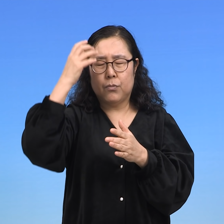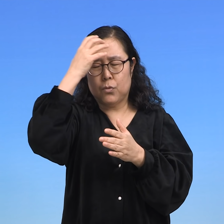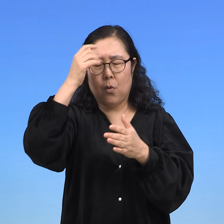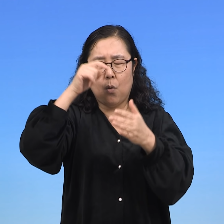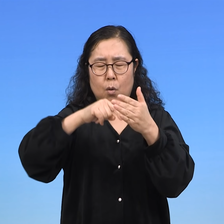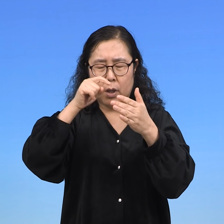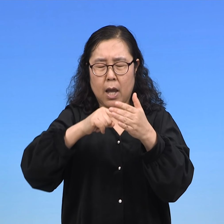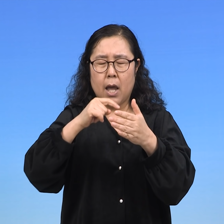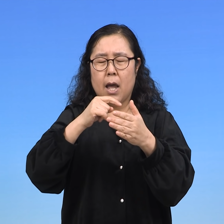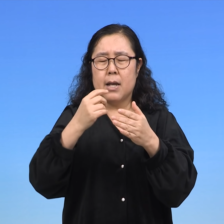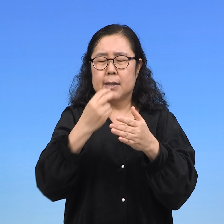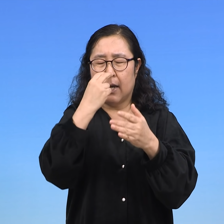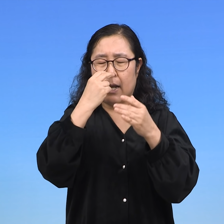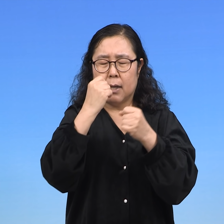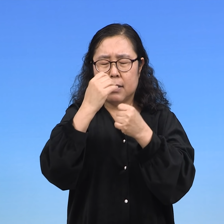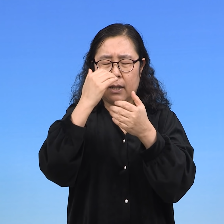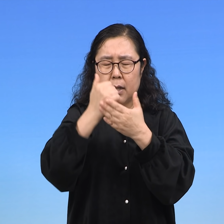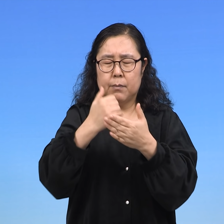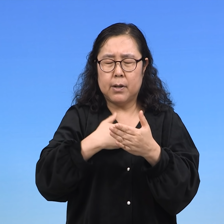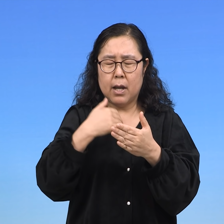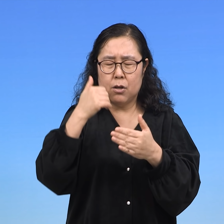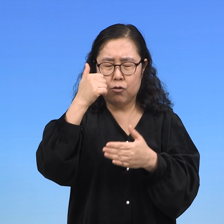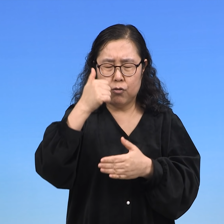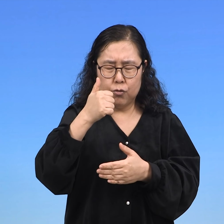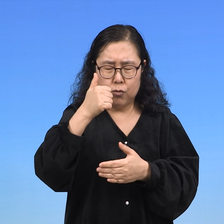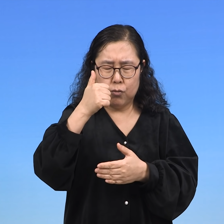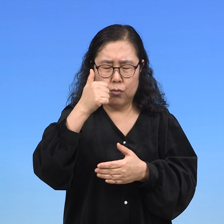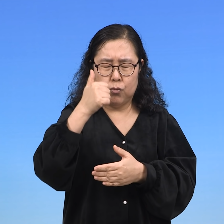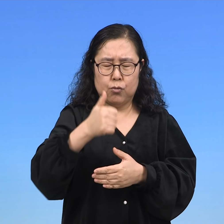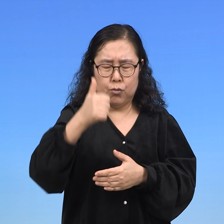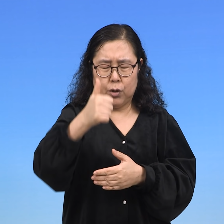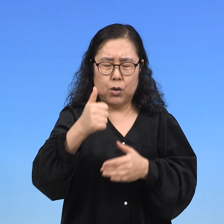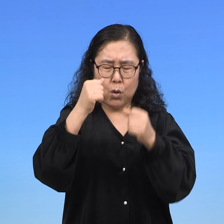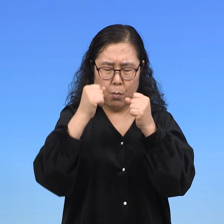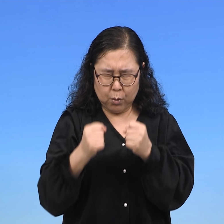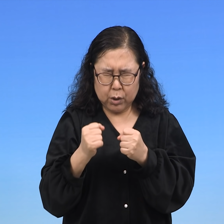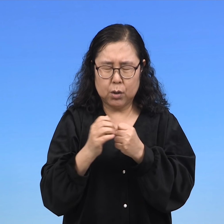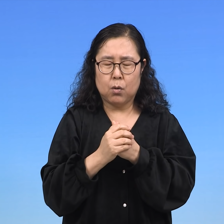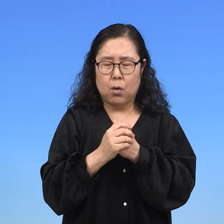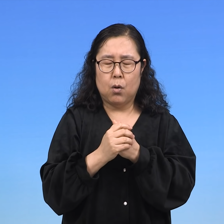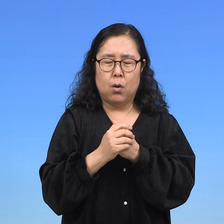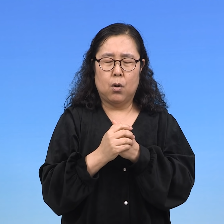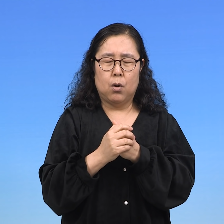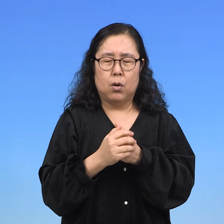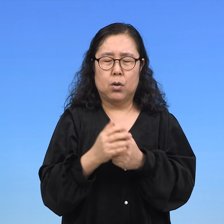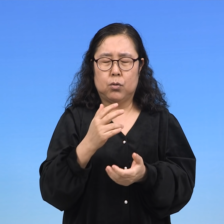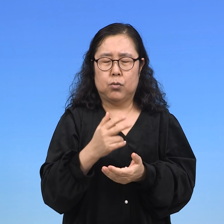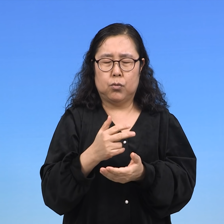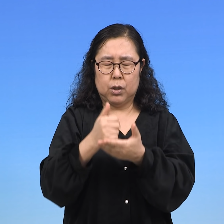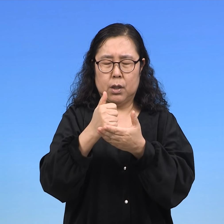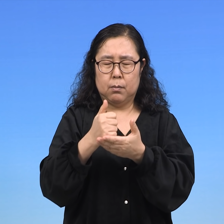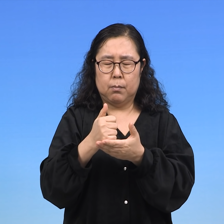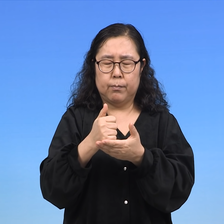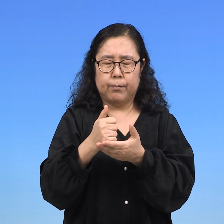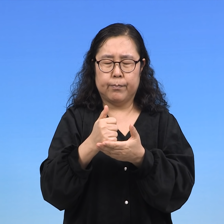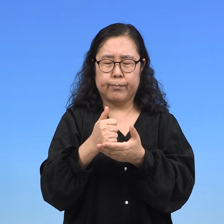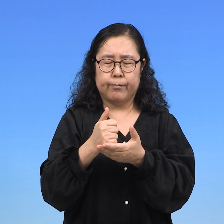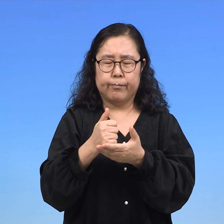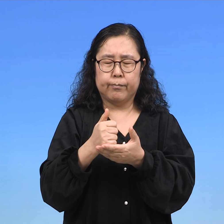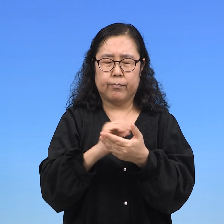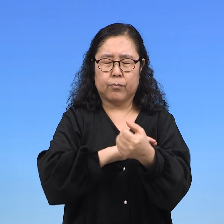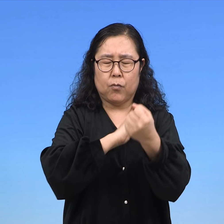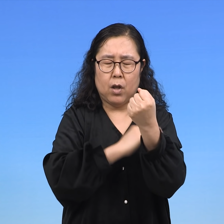하나님을 내 주인으로 모시고 그분의 선행하심, 그분의 주도하심, 그분의 주도권을 인정하기